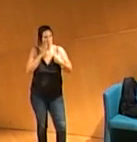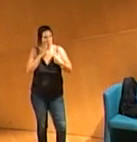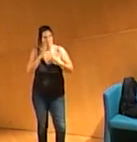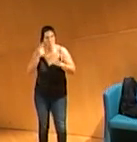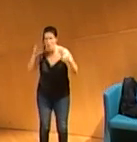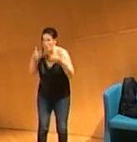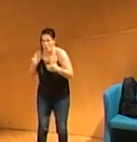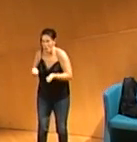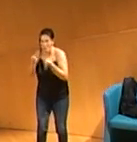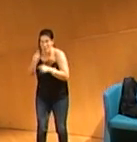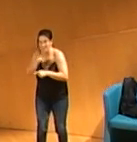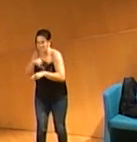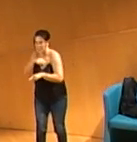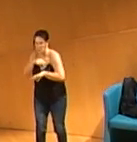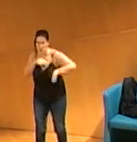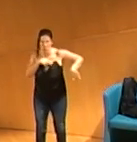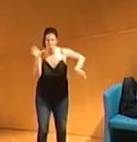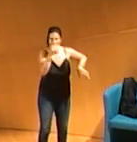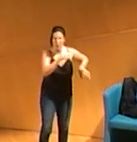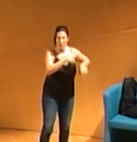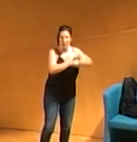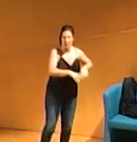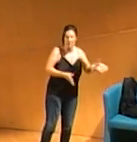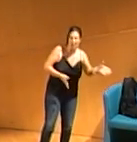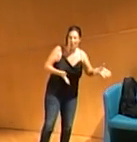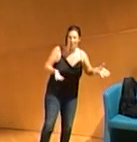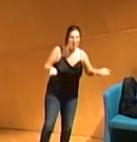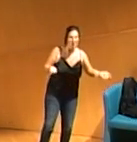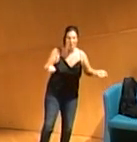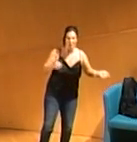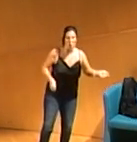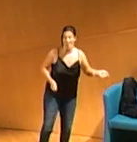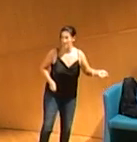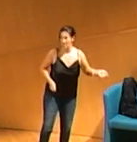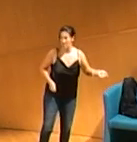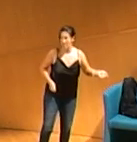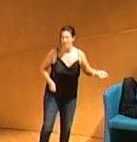voilà. Et puis, on se le dit ensemble, donc déjà, ça fait du bien. Et puis après, il